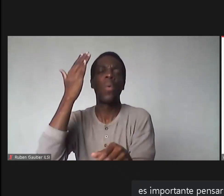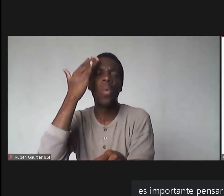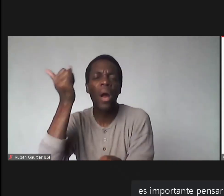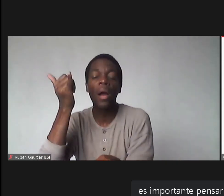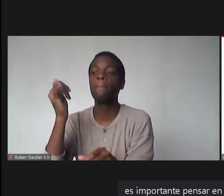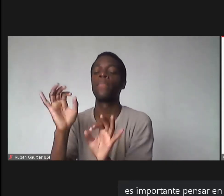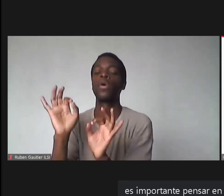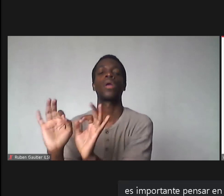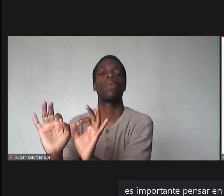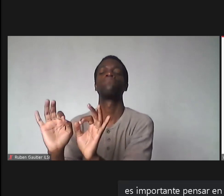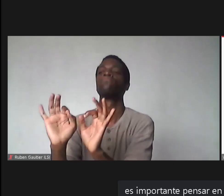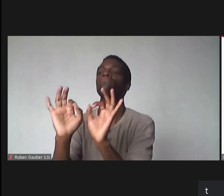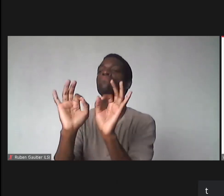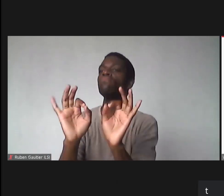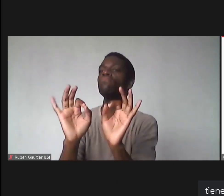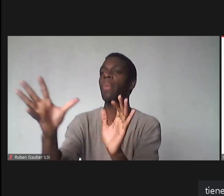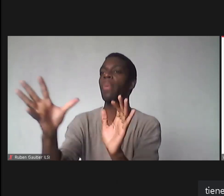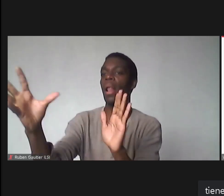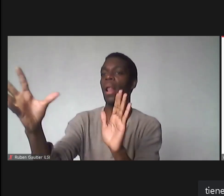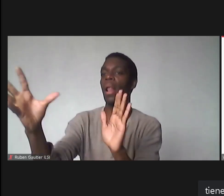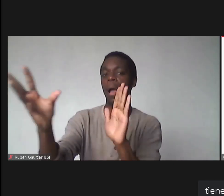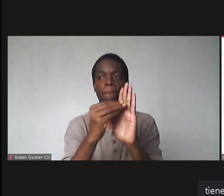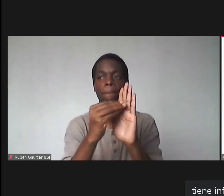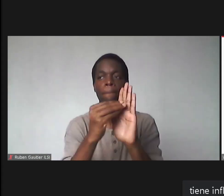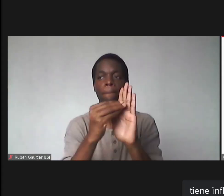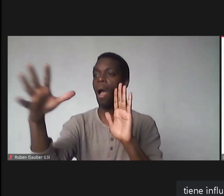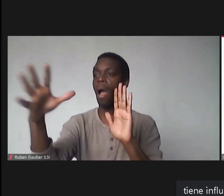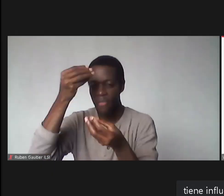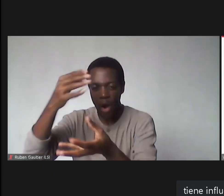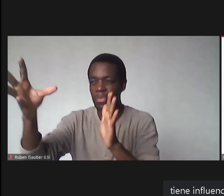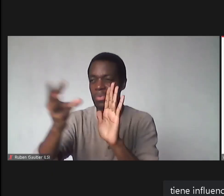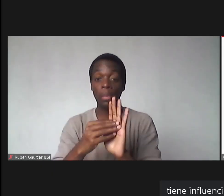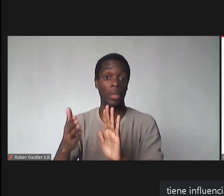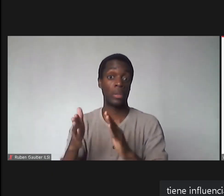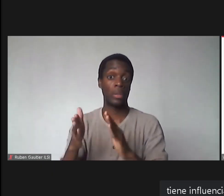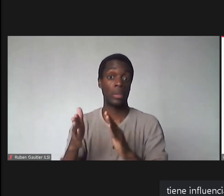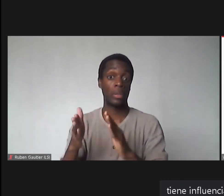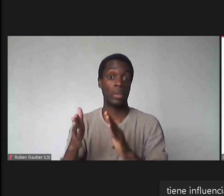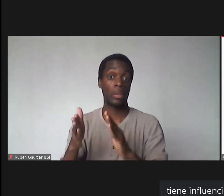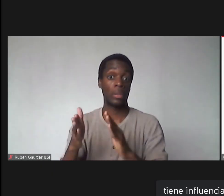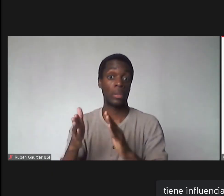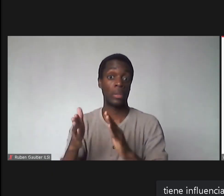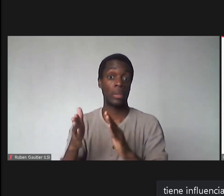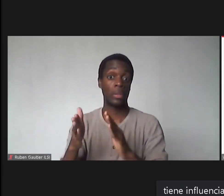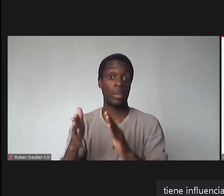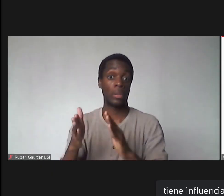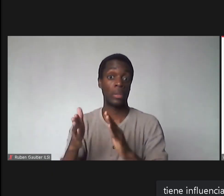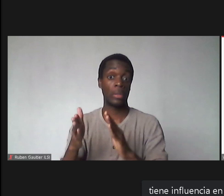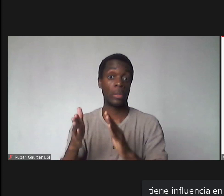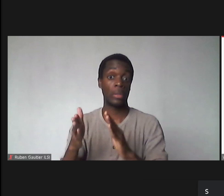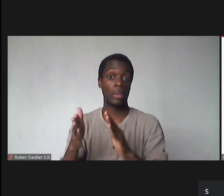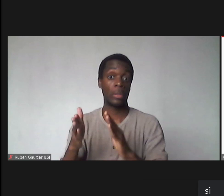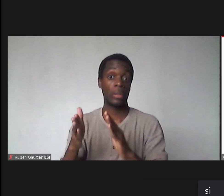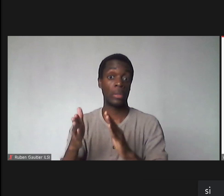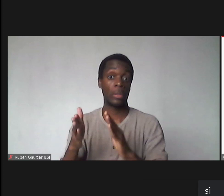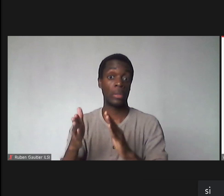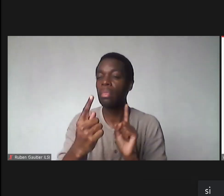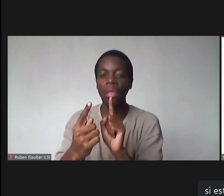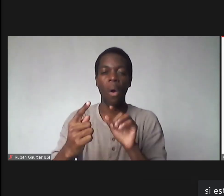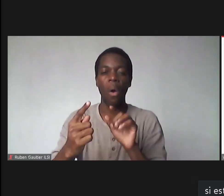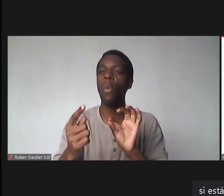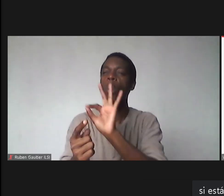dato que sea mal hecho, que esté mal escrito en el cuestionario, o que la gente que va a hacer la pregunta no